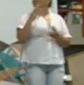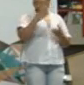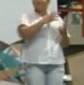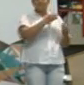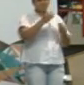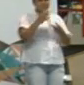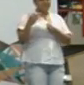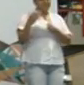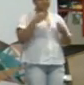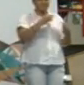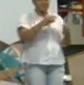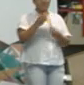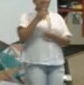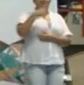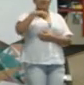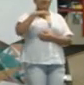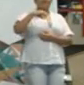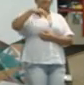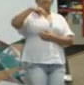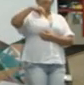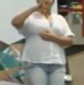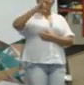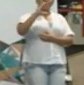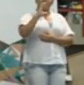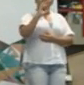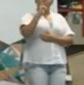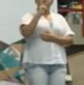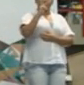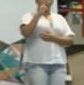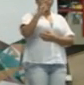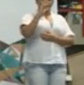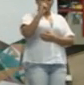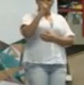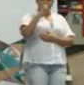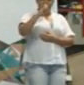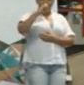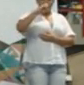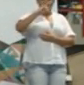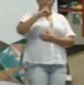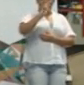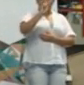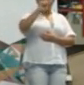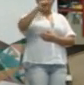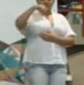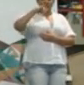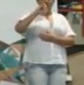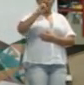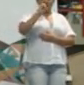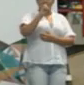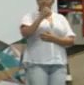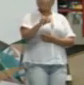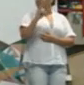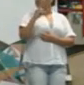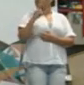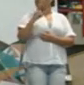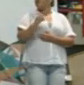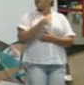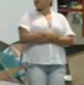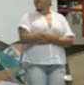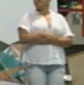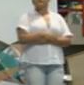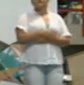de micro-organismos celulares e acelulares e vírus. É por isso que em época, como essa que nós estamos vendo agora, nós estamos